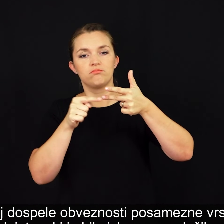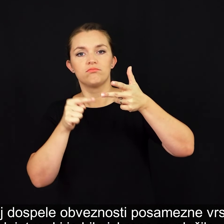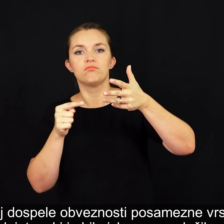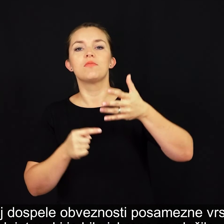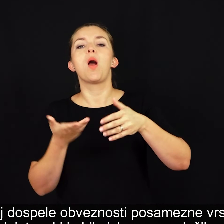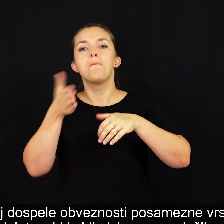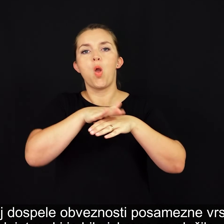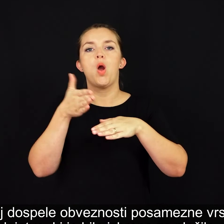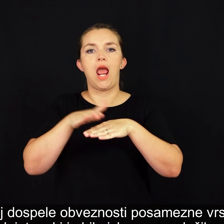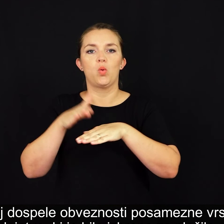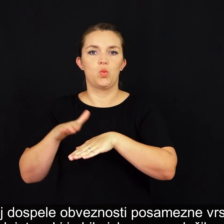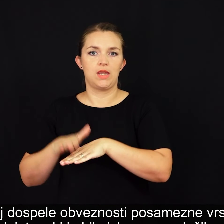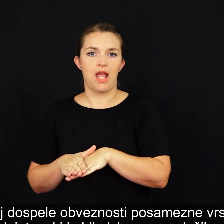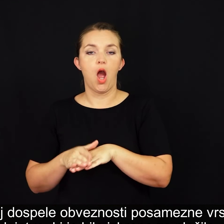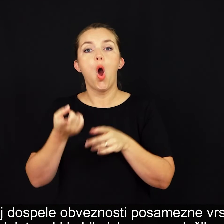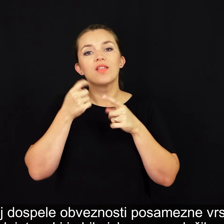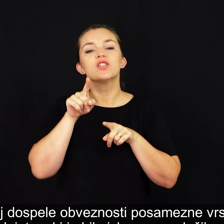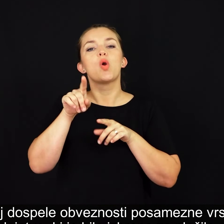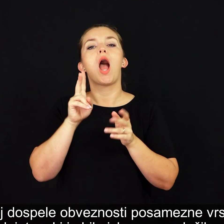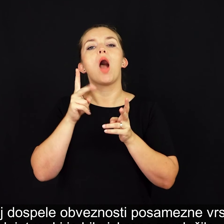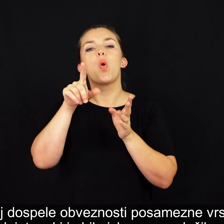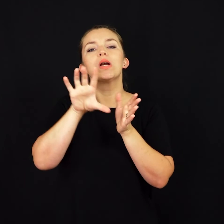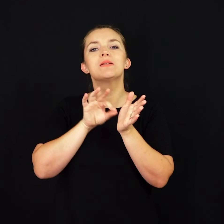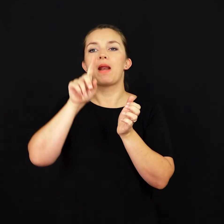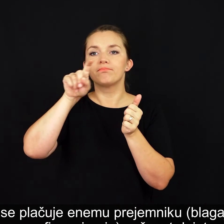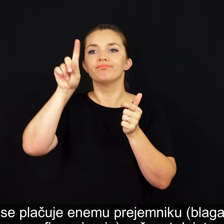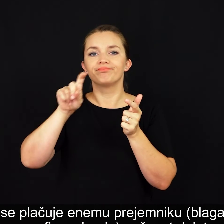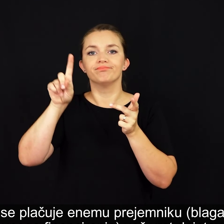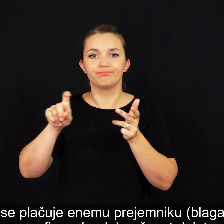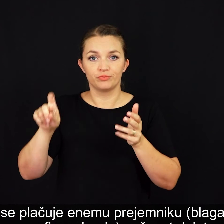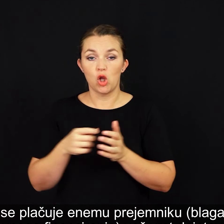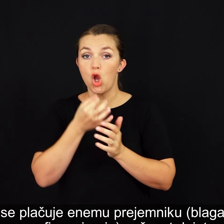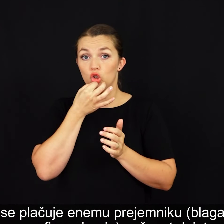dajatve, ki je bila izbrana za plačilo. Če se plačuje enemu